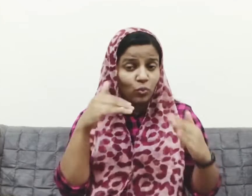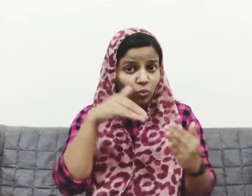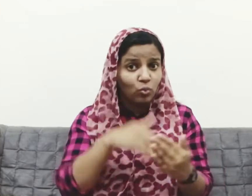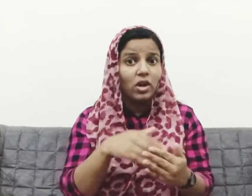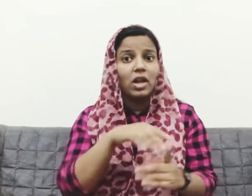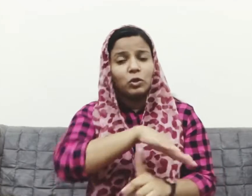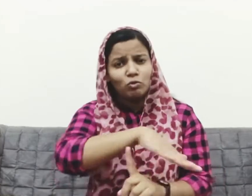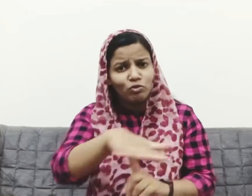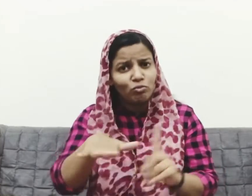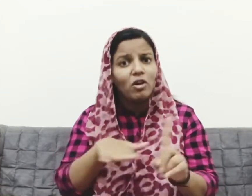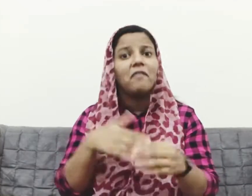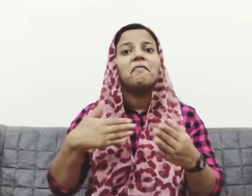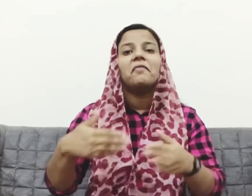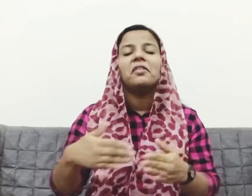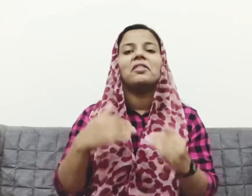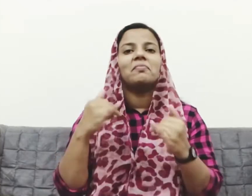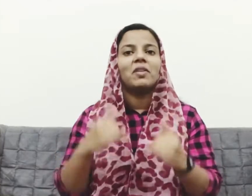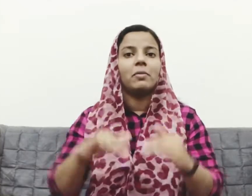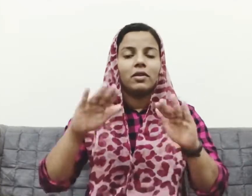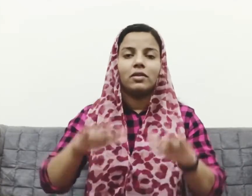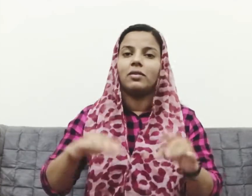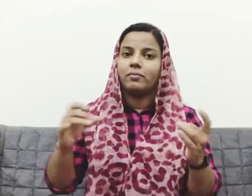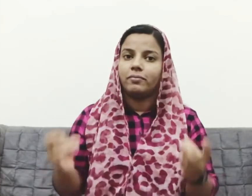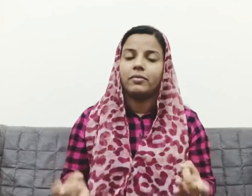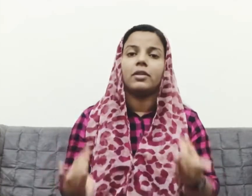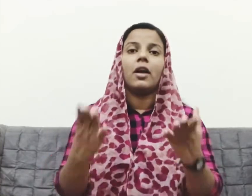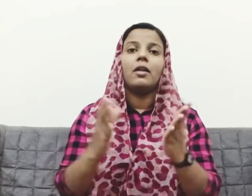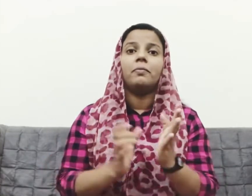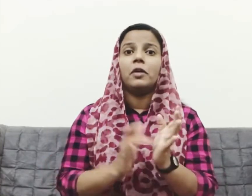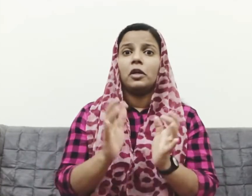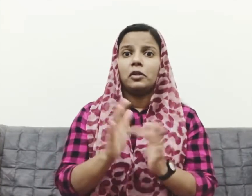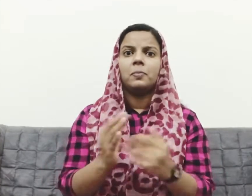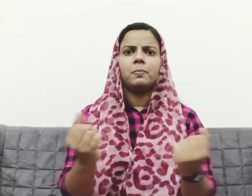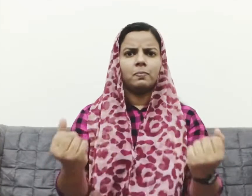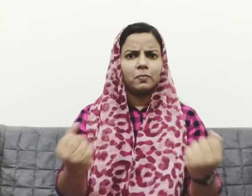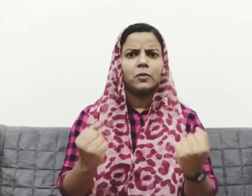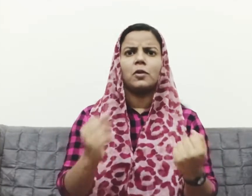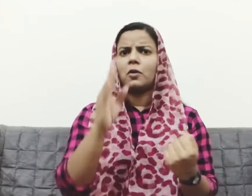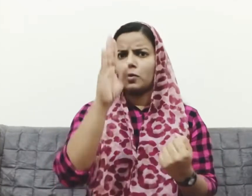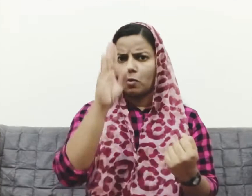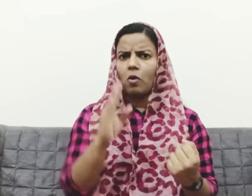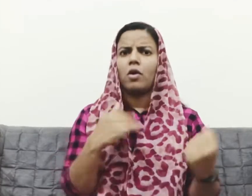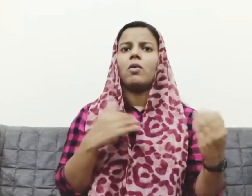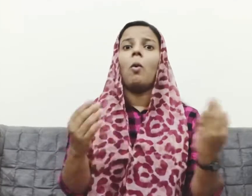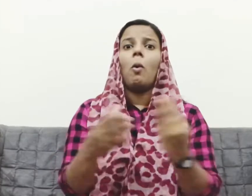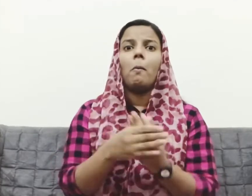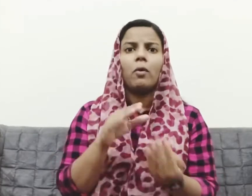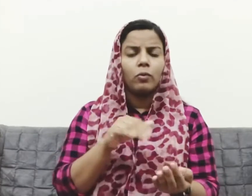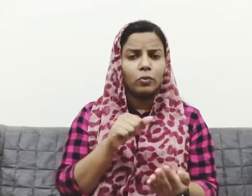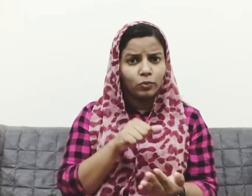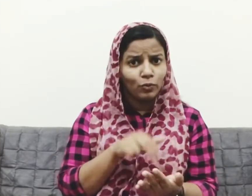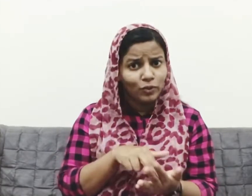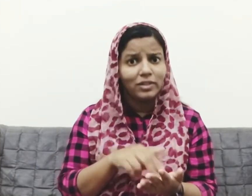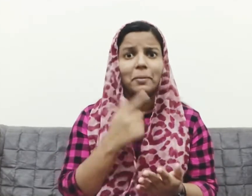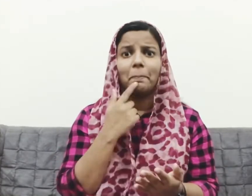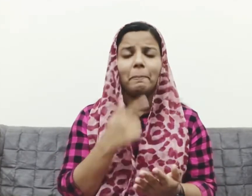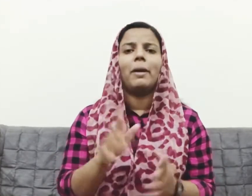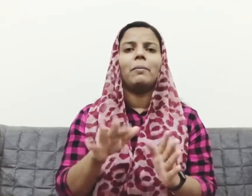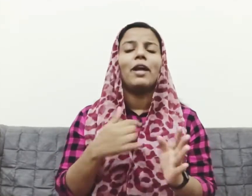ഭവനത്തിനകത്തും നിങ്ങളുടെ ചുറ്റുപാടുകളിലും ഉണ്ടാകും. ഈ പ്രഭാതി പറയണം, യഹോവ ഒരു മഹാവീരനെ പോലെ എന്നോട് കൂടെയുണ്ട്. അപ്പം എൻ്റെ കൂടെ